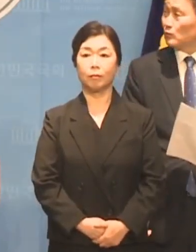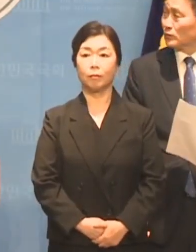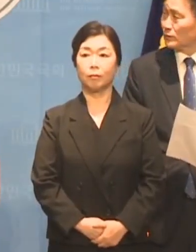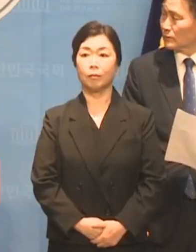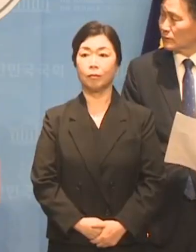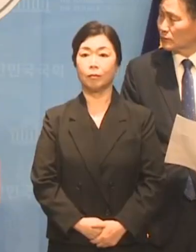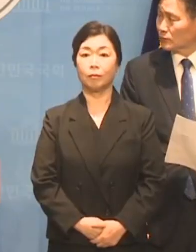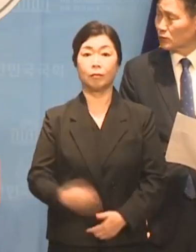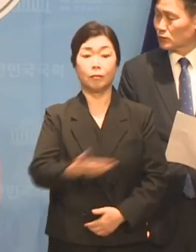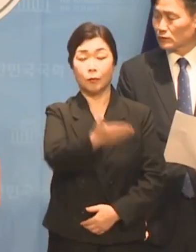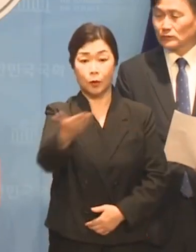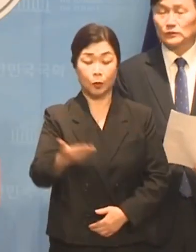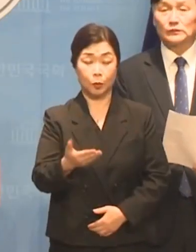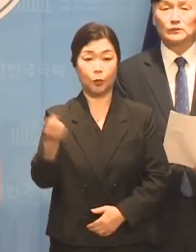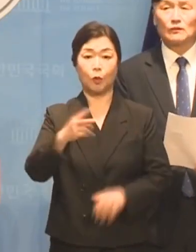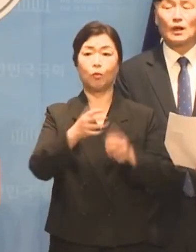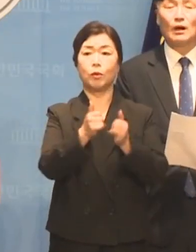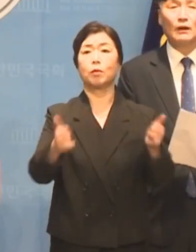예, 언론인 여러분, 국민 여러분,